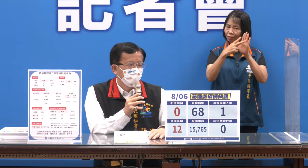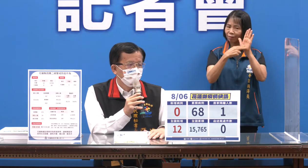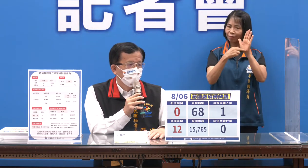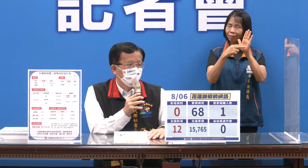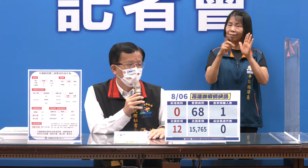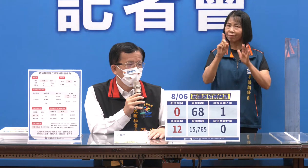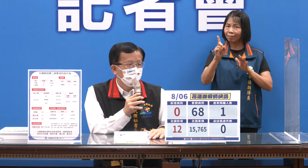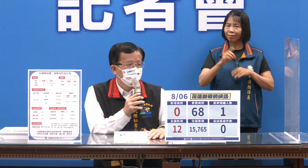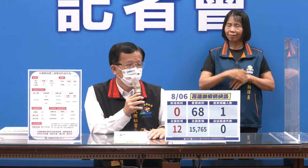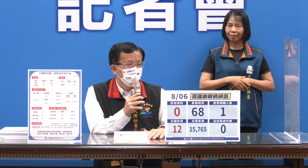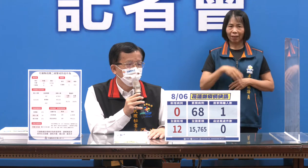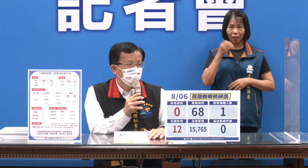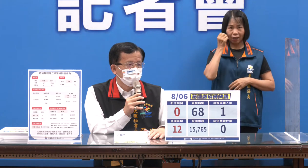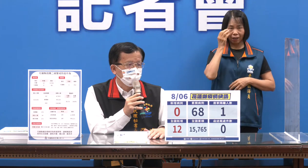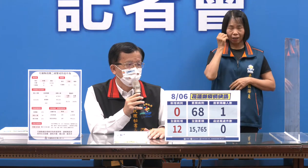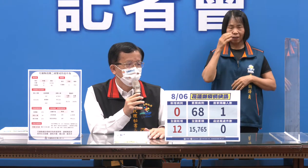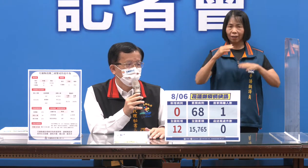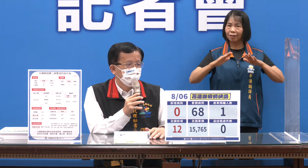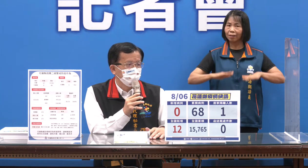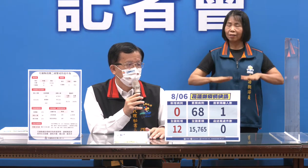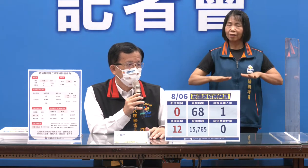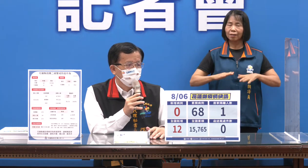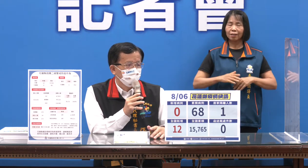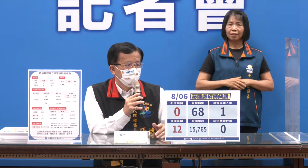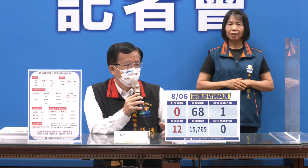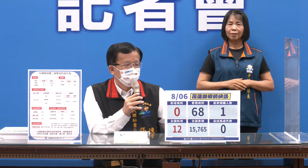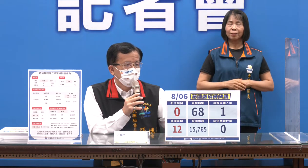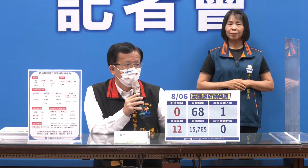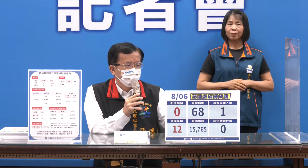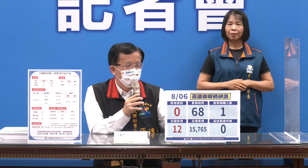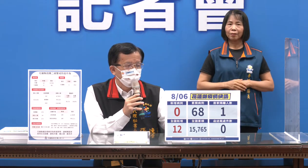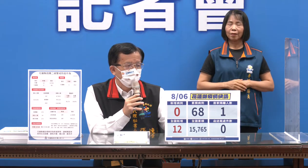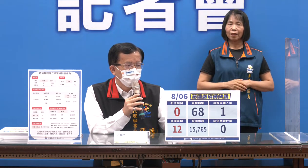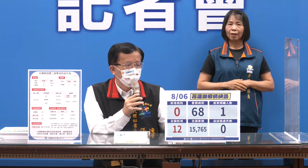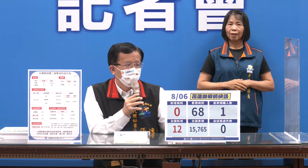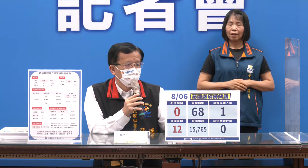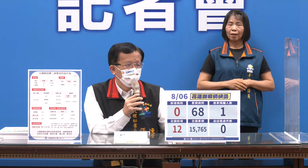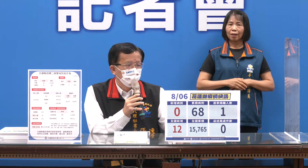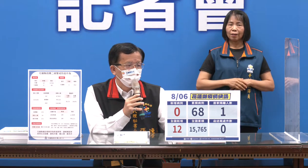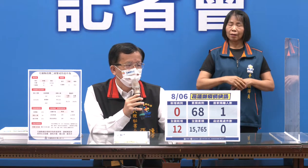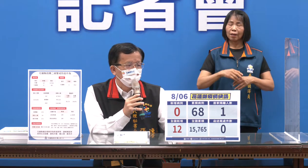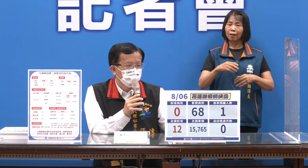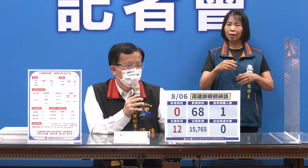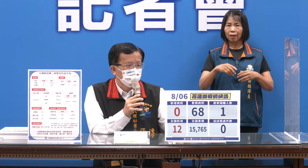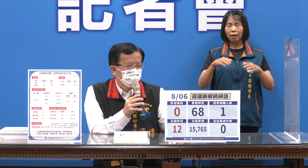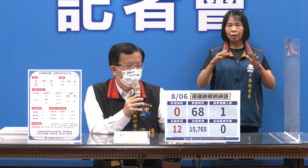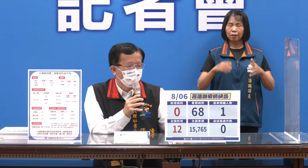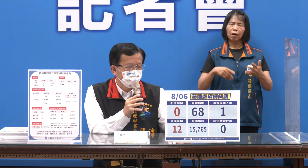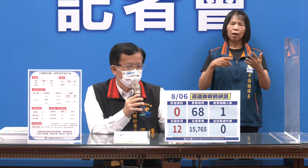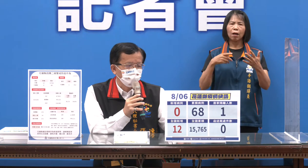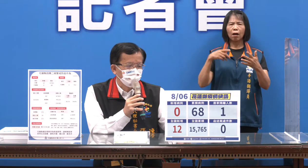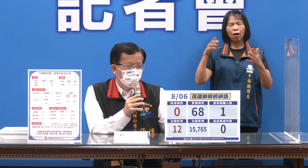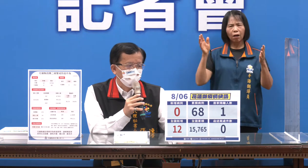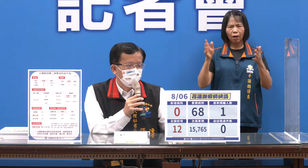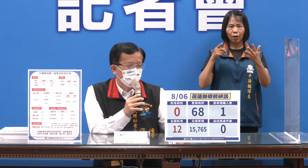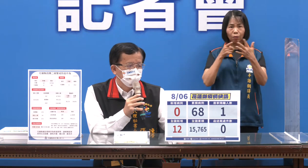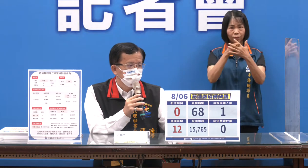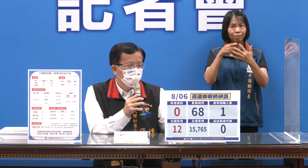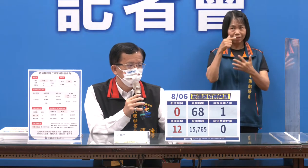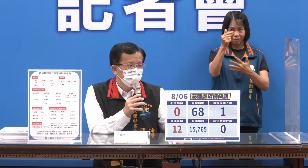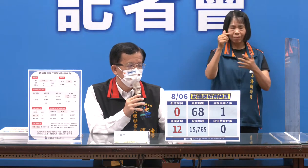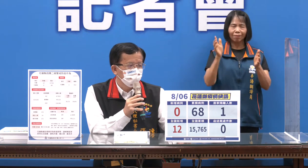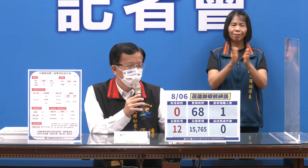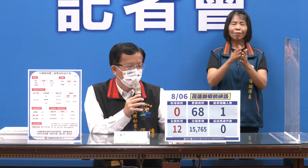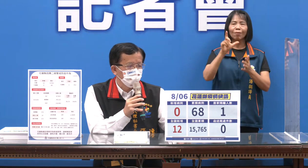明，我们花莲县目前在累计的病例依然是68例，